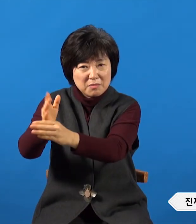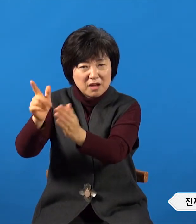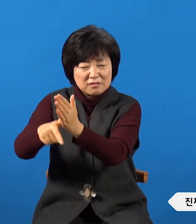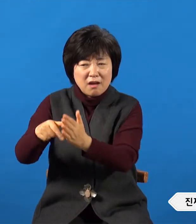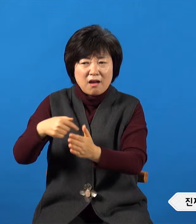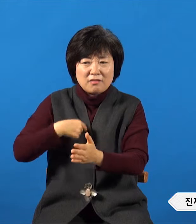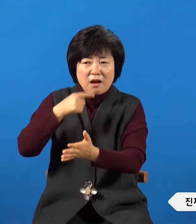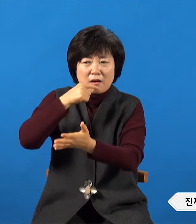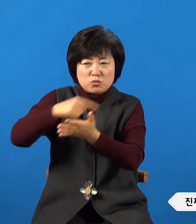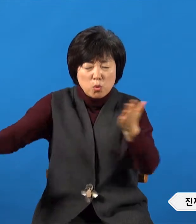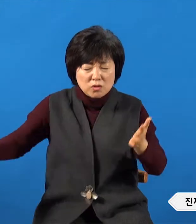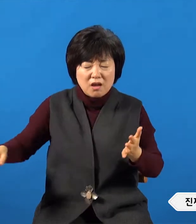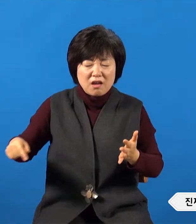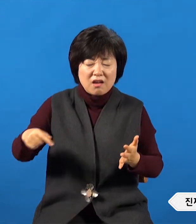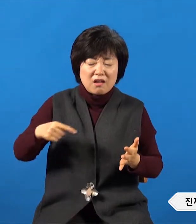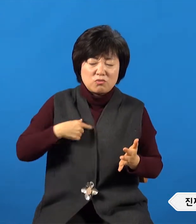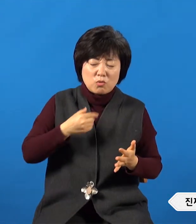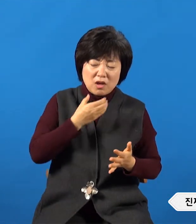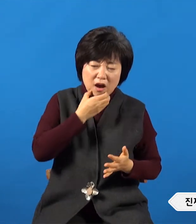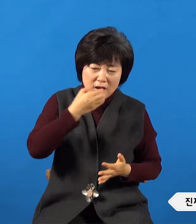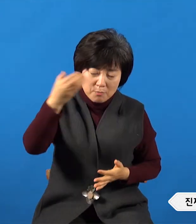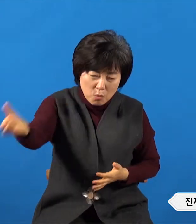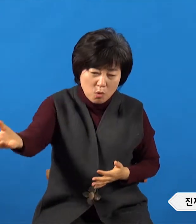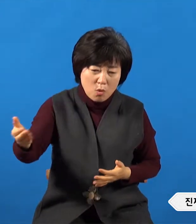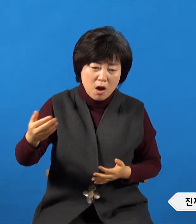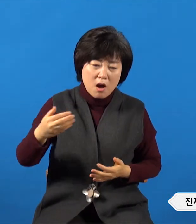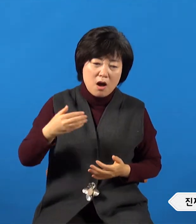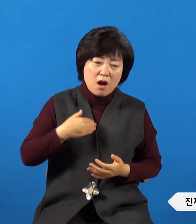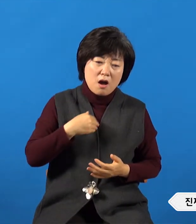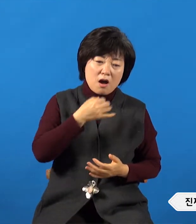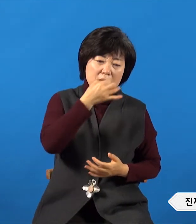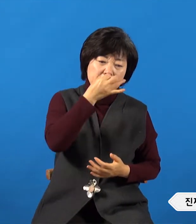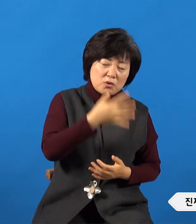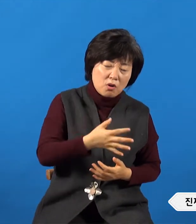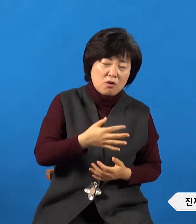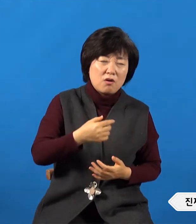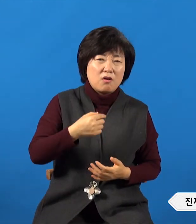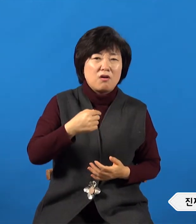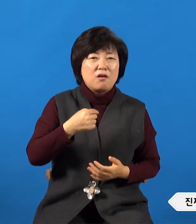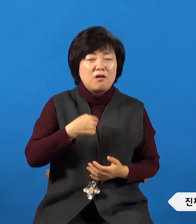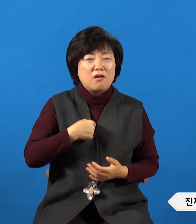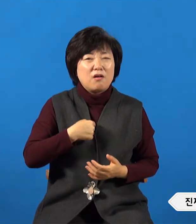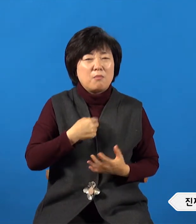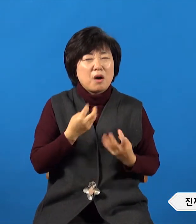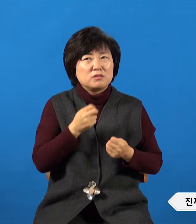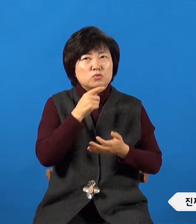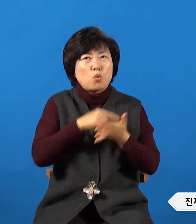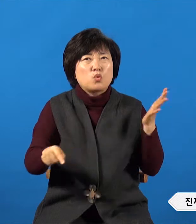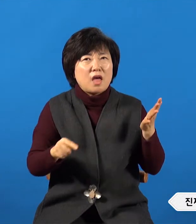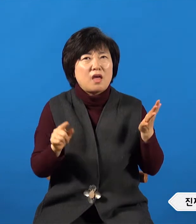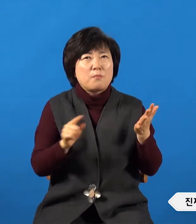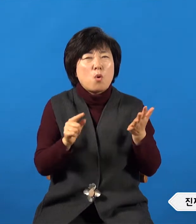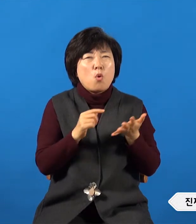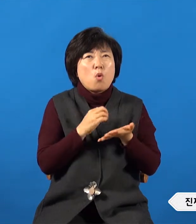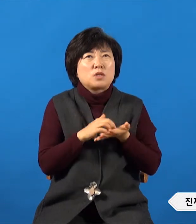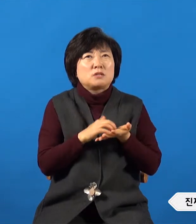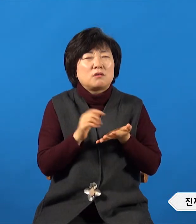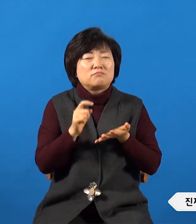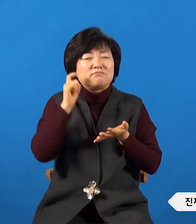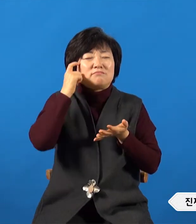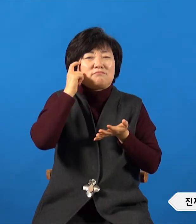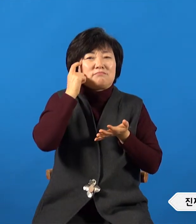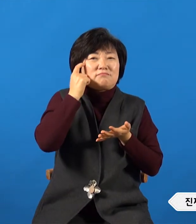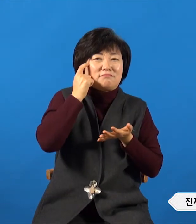때 손해보고 양보하는 것이 아니라 힘들고 어려워질 수 있는 많은 것들을 우리는 생각하며 내려놓지